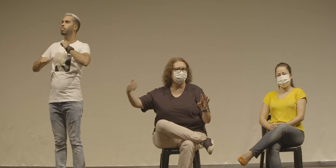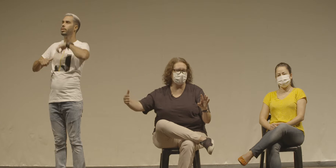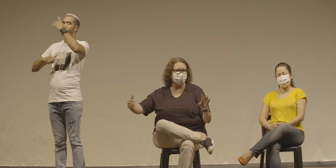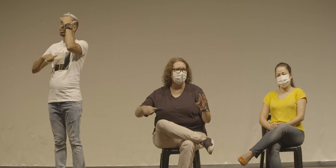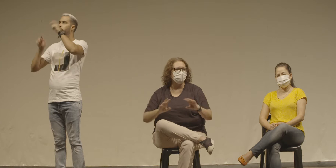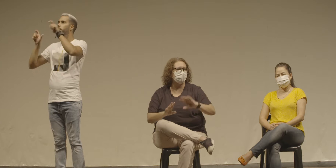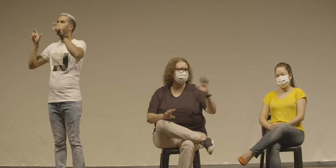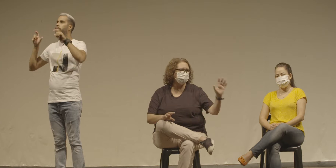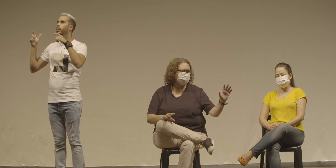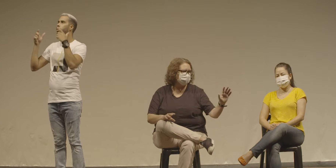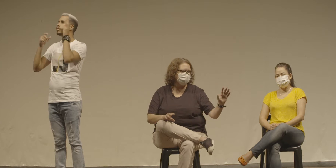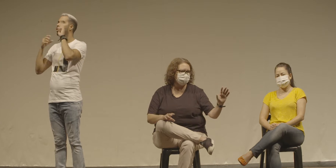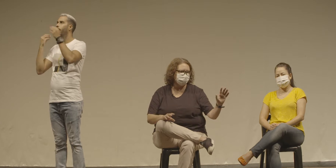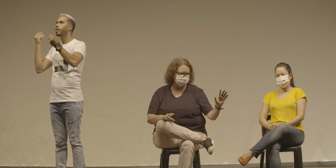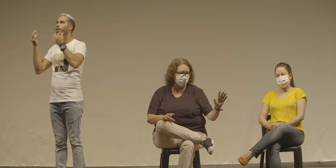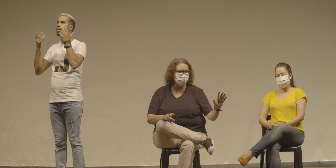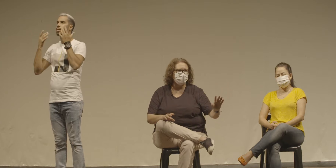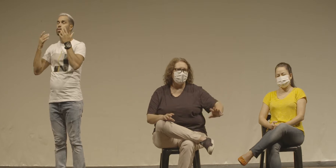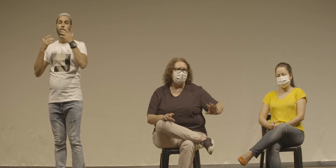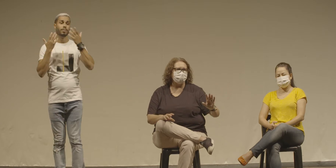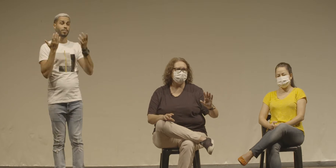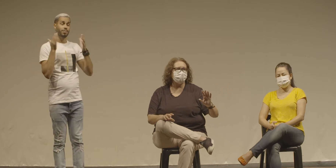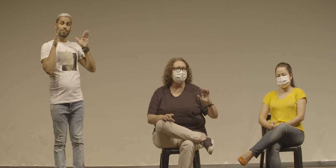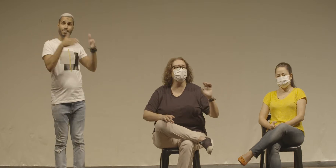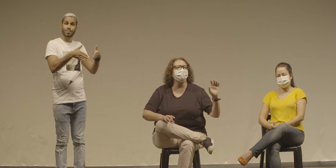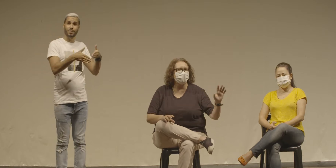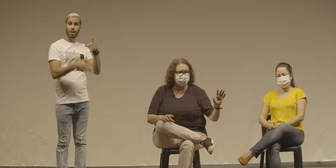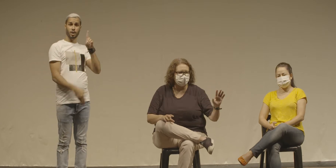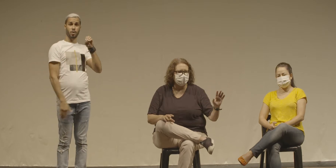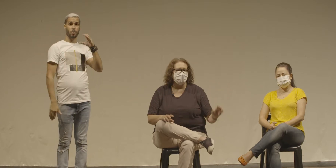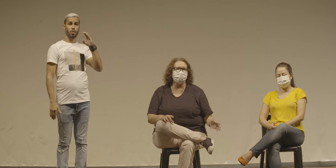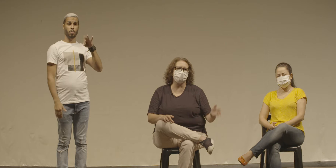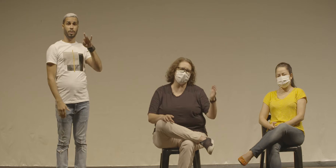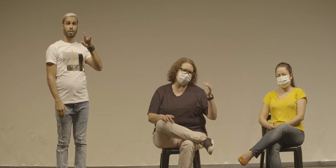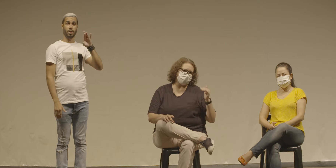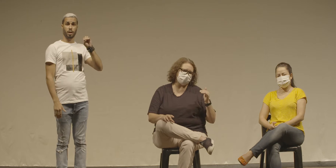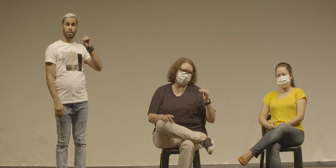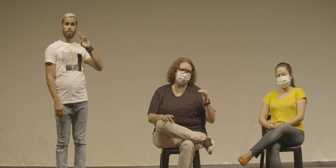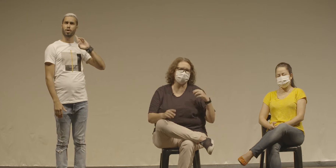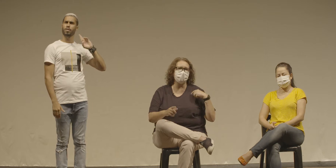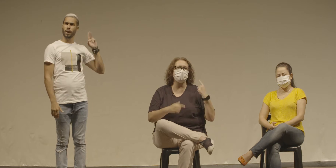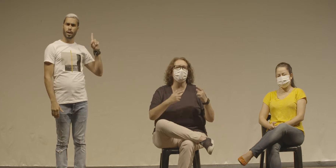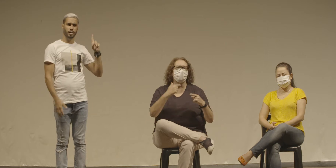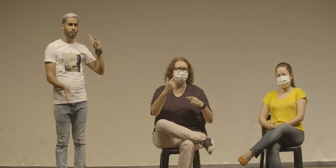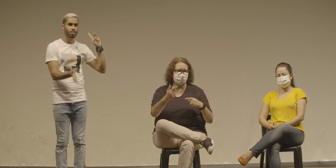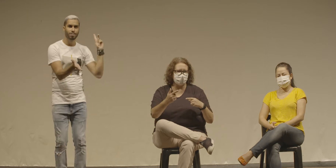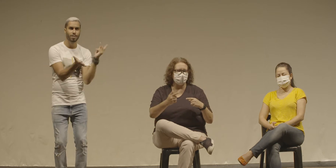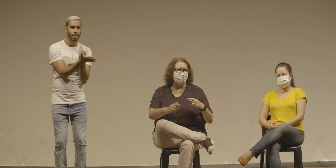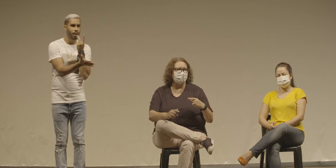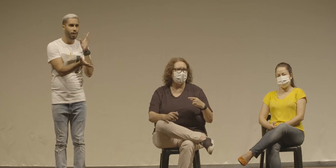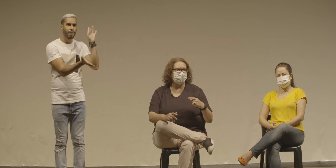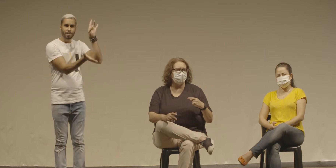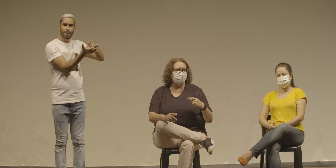aqueles conflitos. No roteiro de documentário, esses conflitos existem. E você, enquanto roteirista, tem que